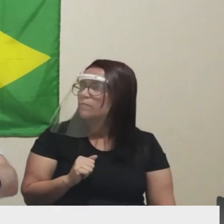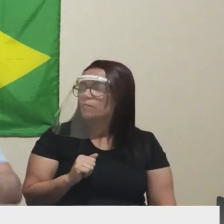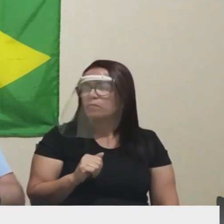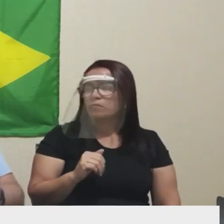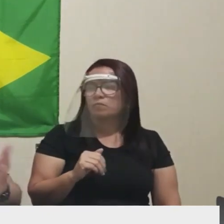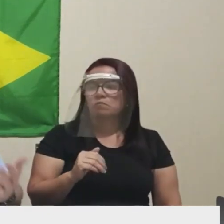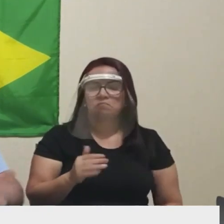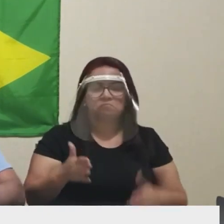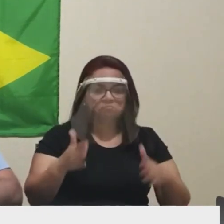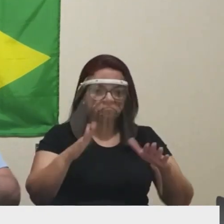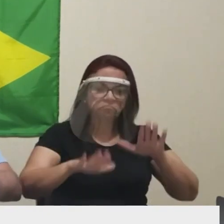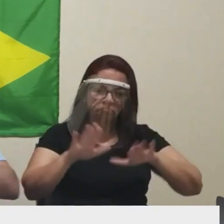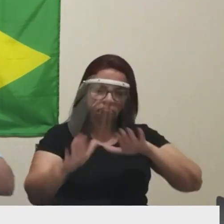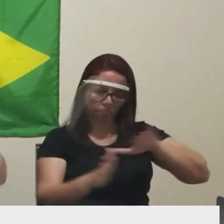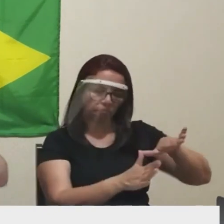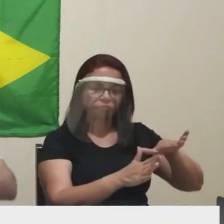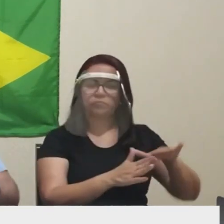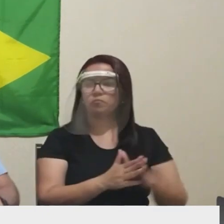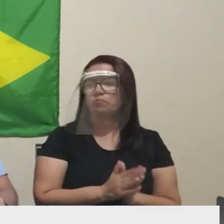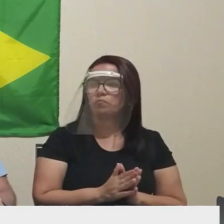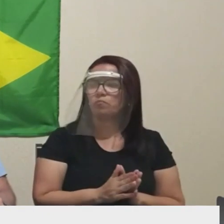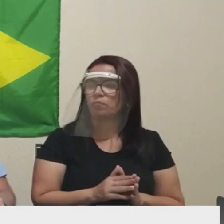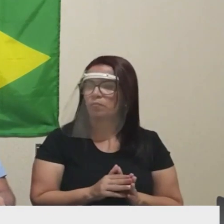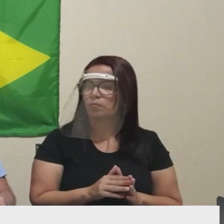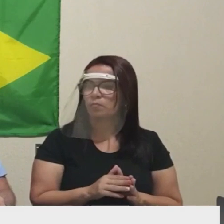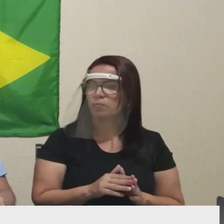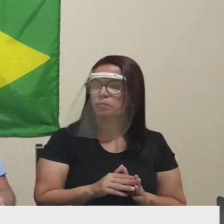o final, né? Porque das mexidas, nós jogamos lá que